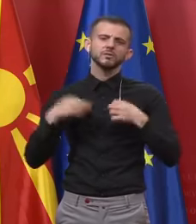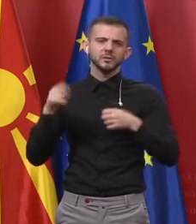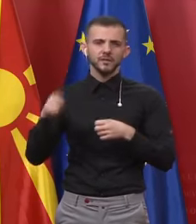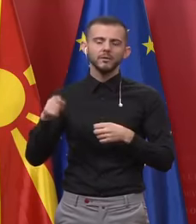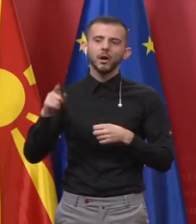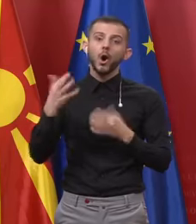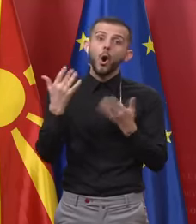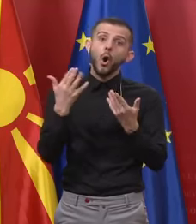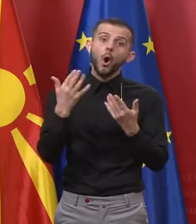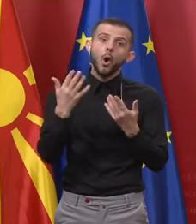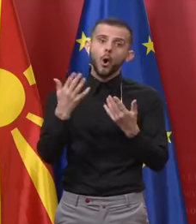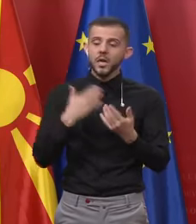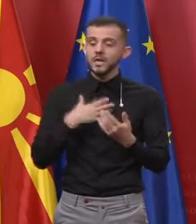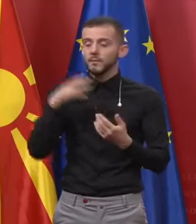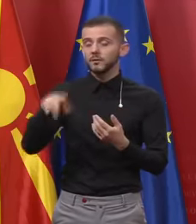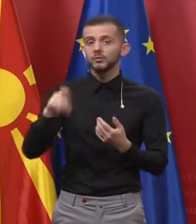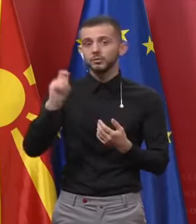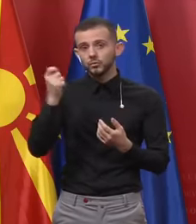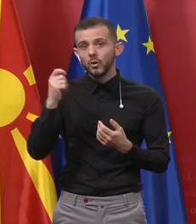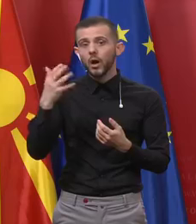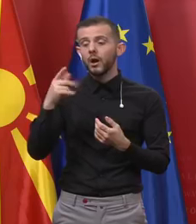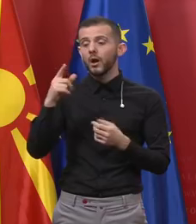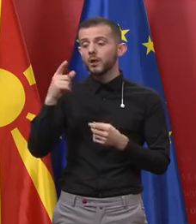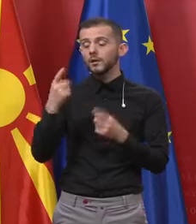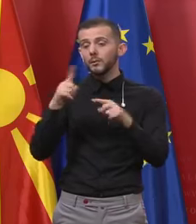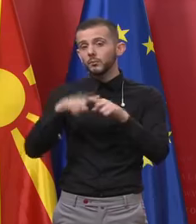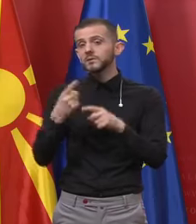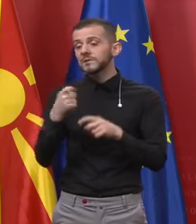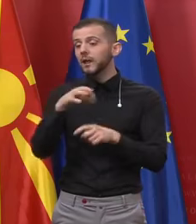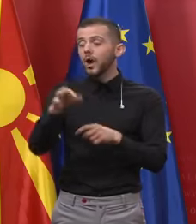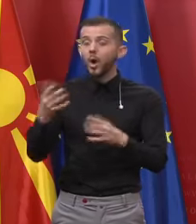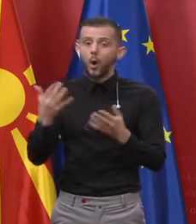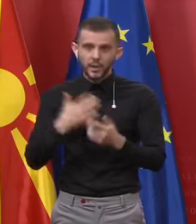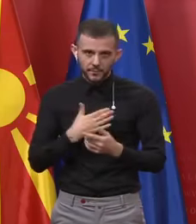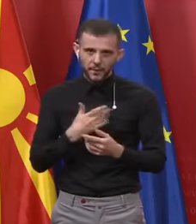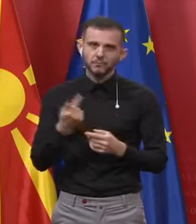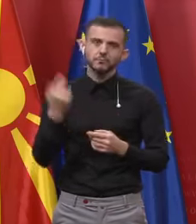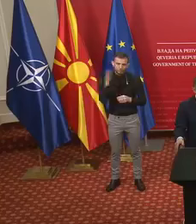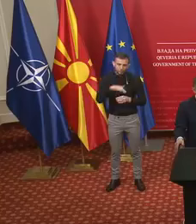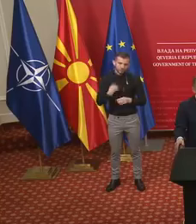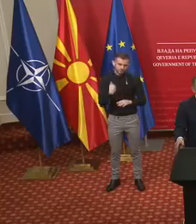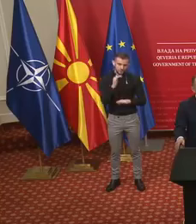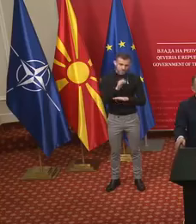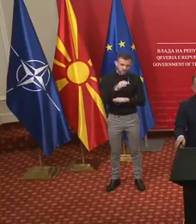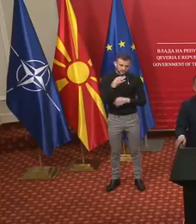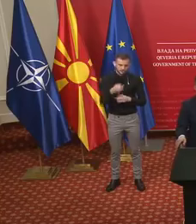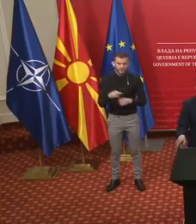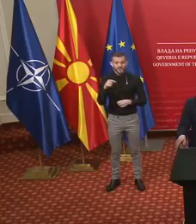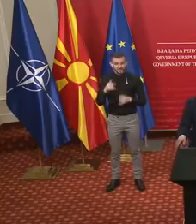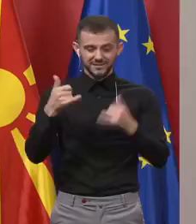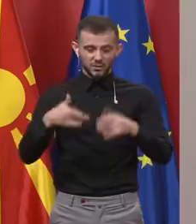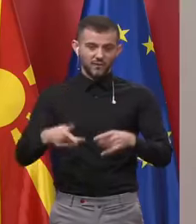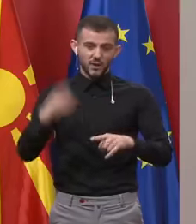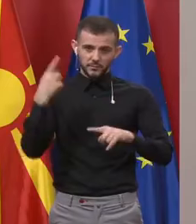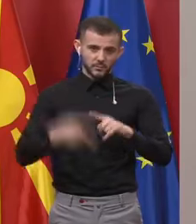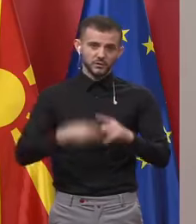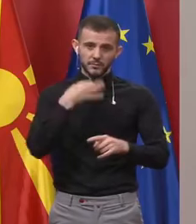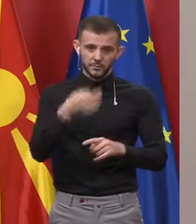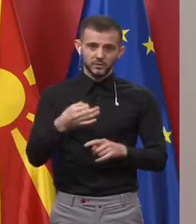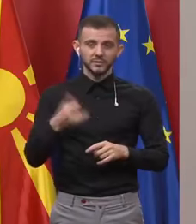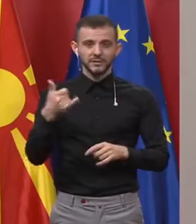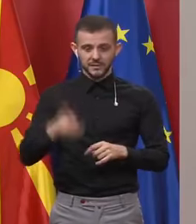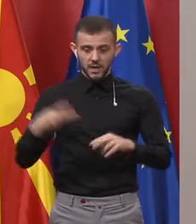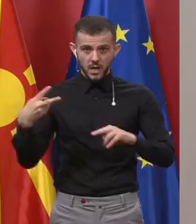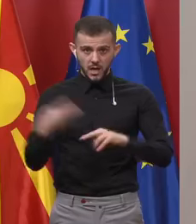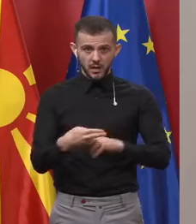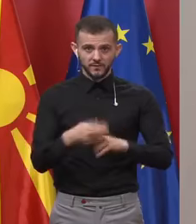се во околината, па да го известиме медиумот. Министро, беше и последно прашање. Почитувани, тука и